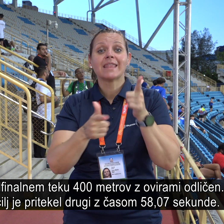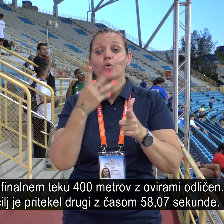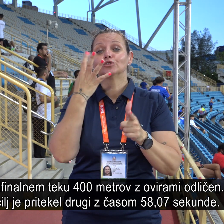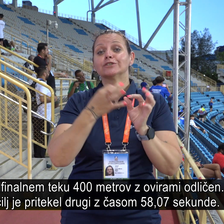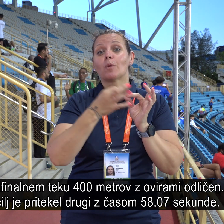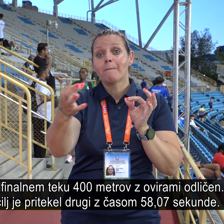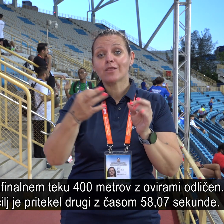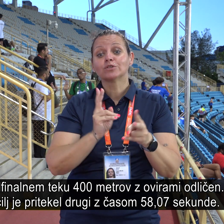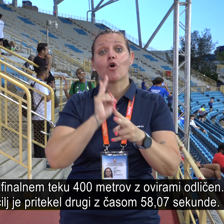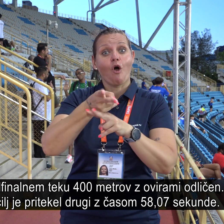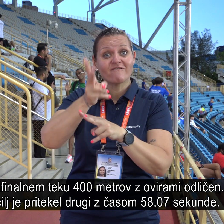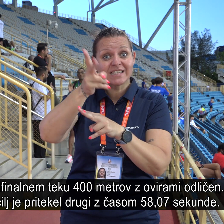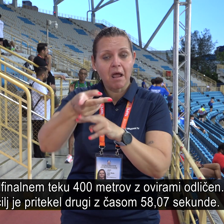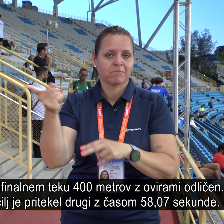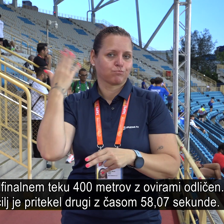to fall.